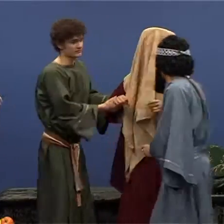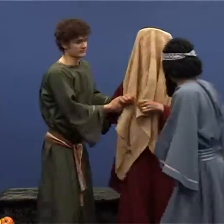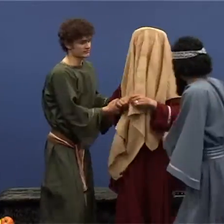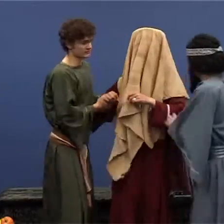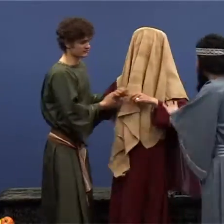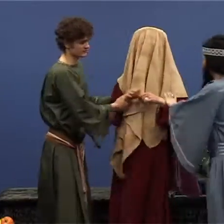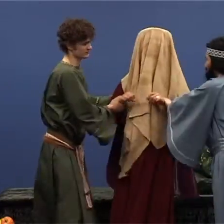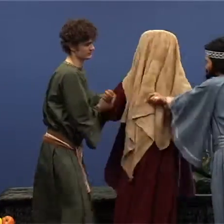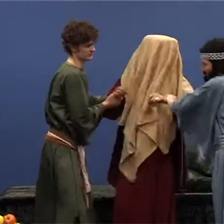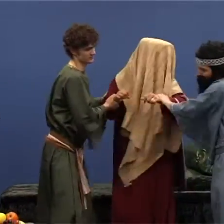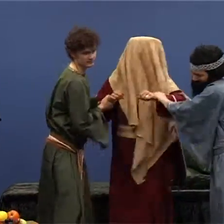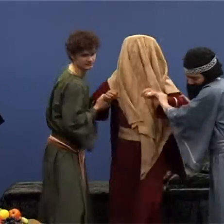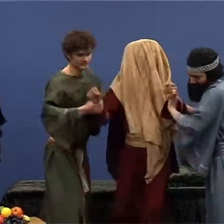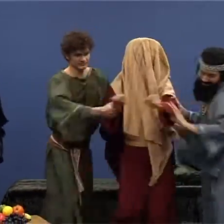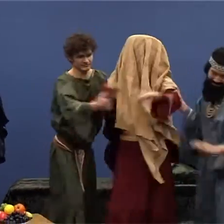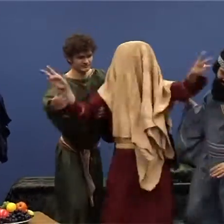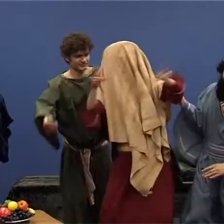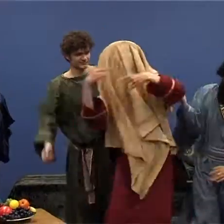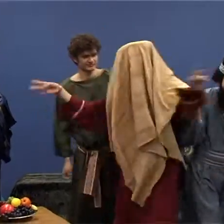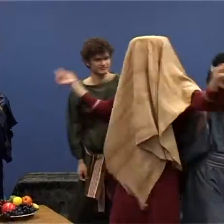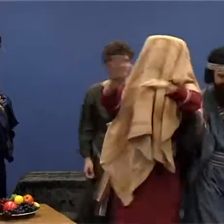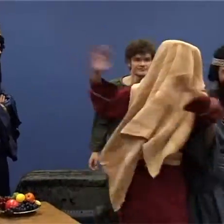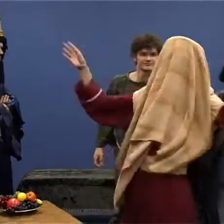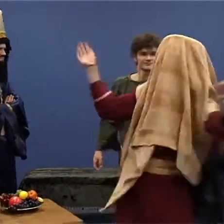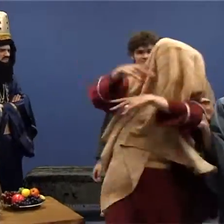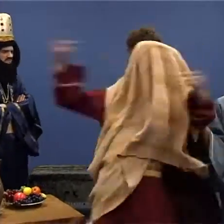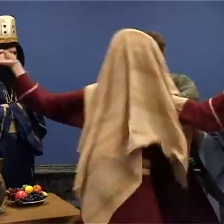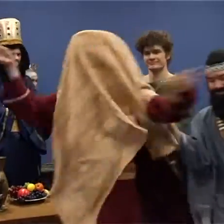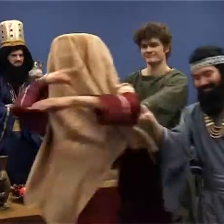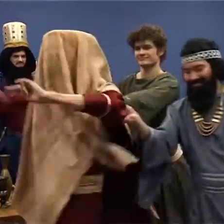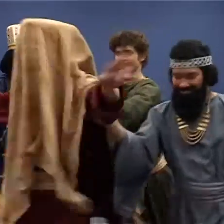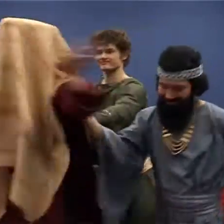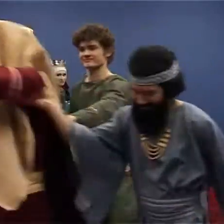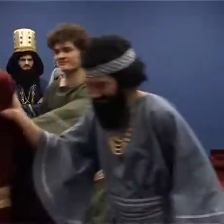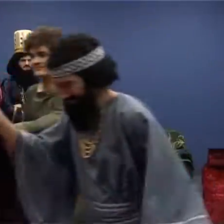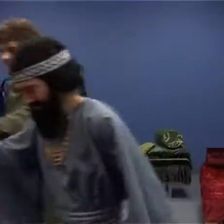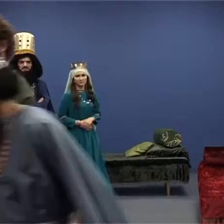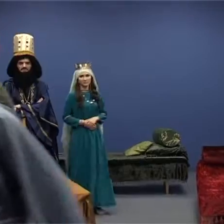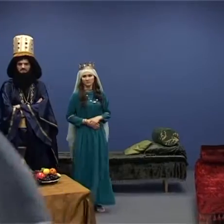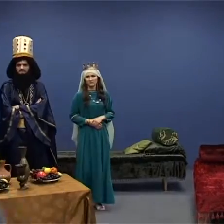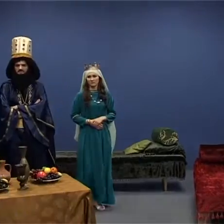приготовил для Мардохея. После этого ярость царя утихла.